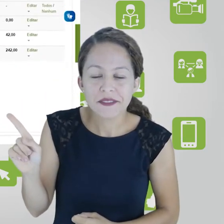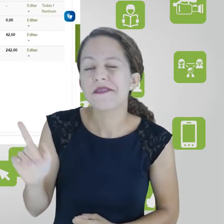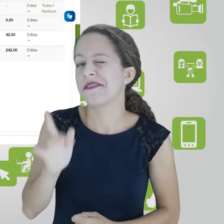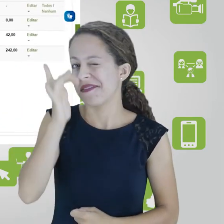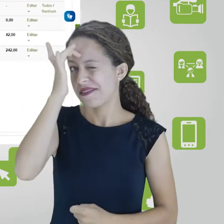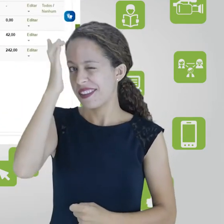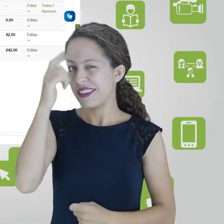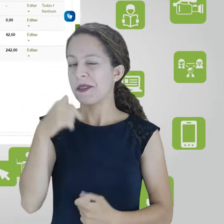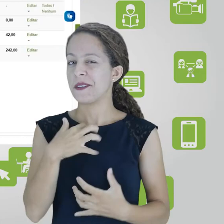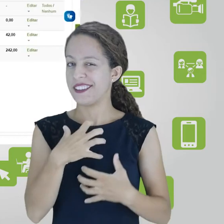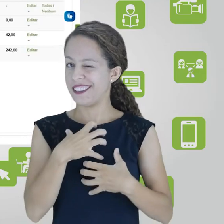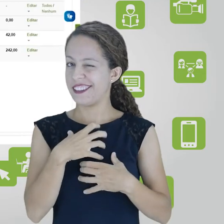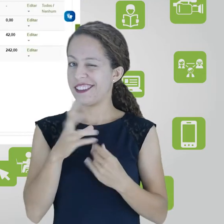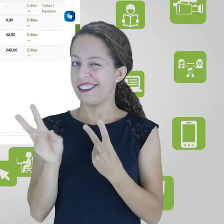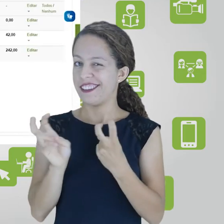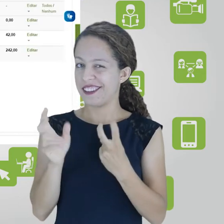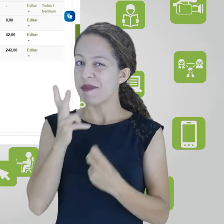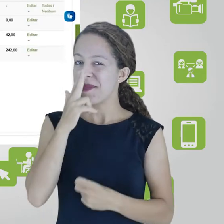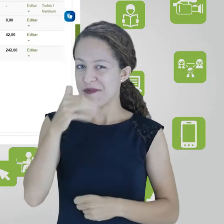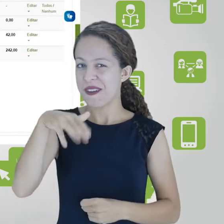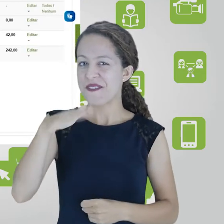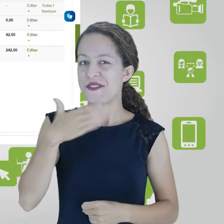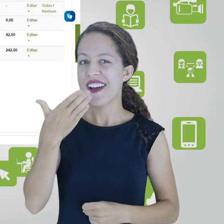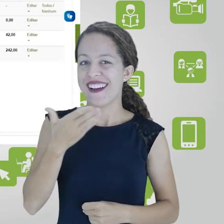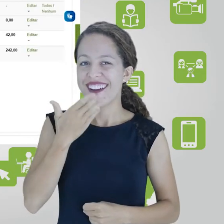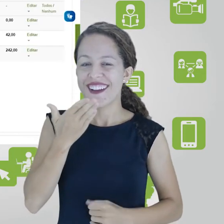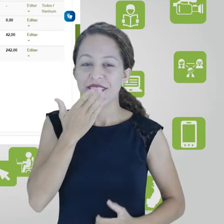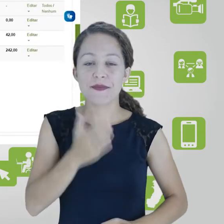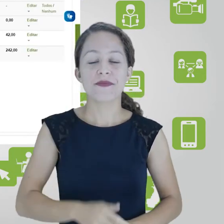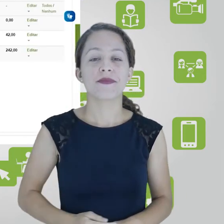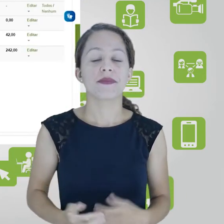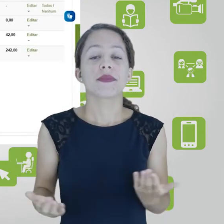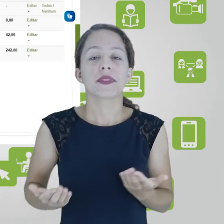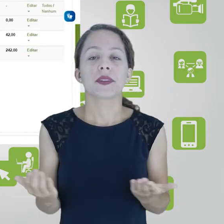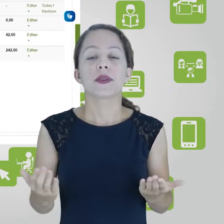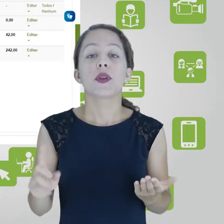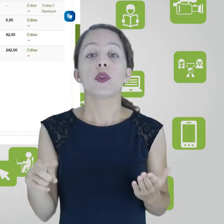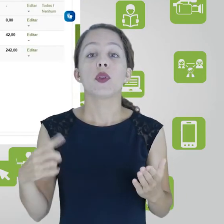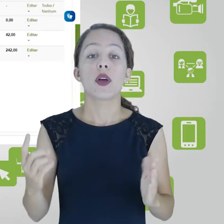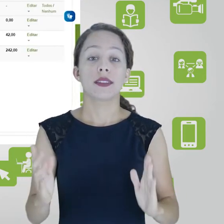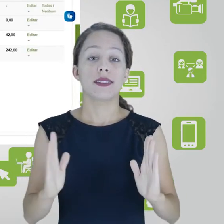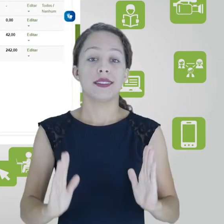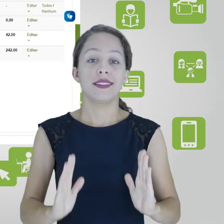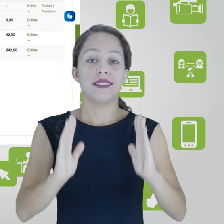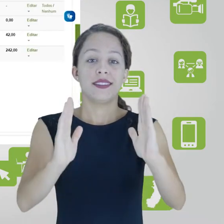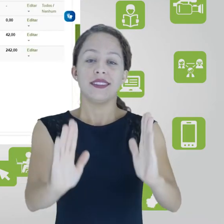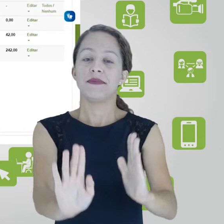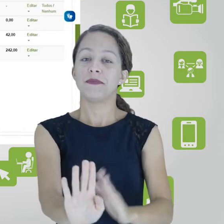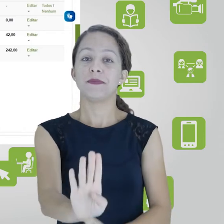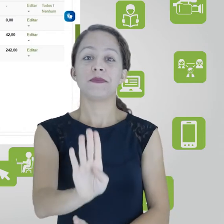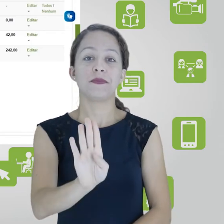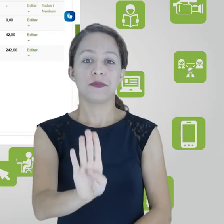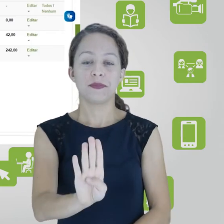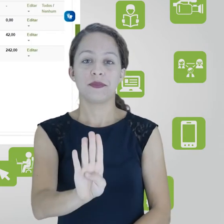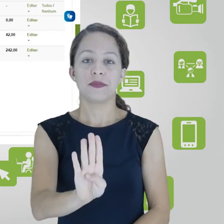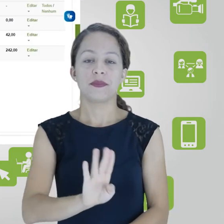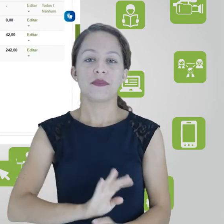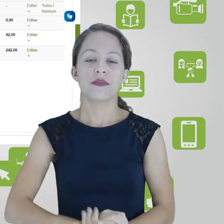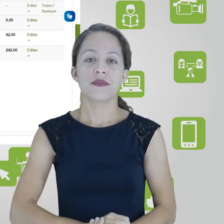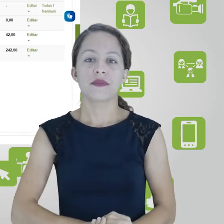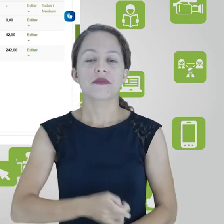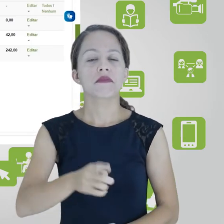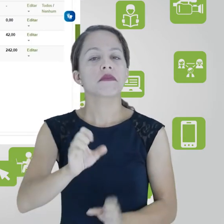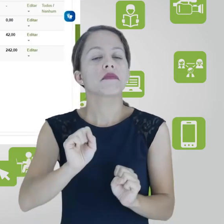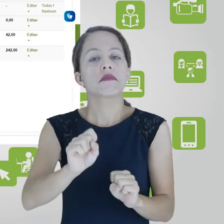Estão pegando, né? Agora está ficando mais fácil. Estou sentindo que está ficando mais fácil. Então, agora a gente vai para qual? Para